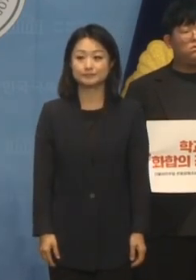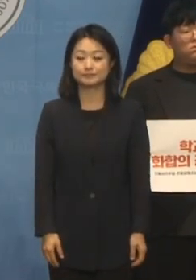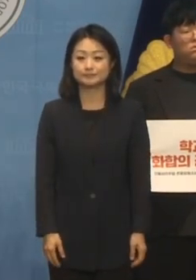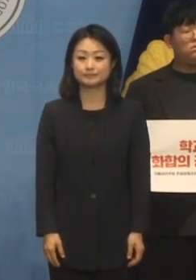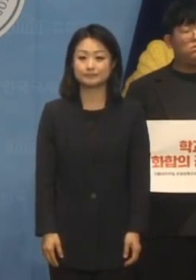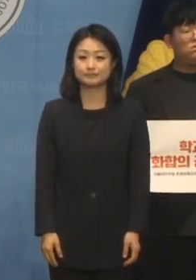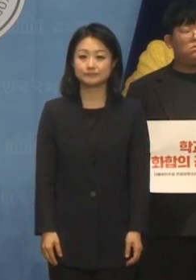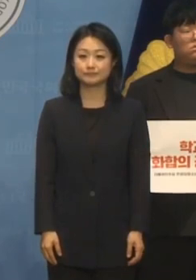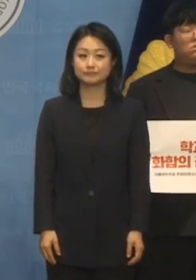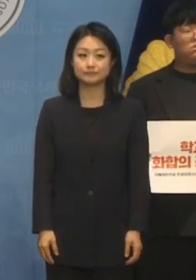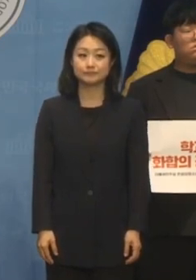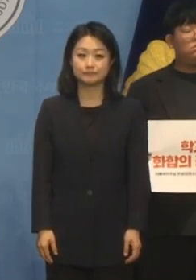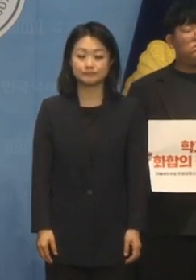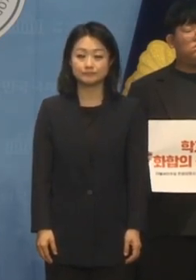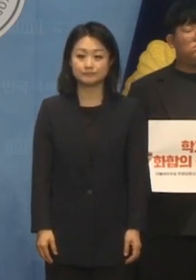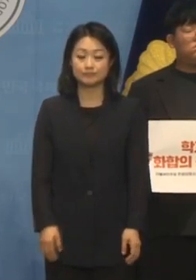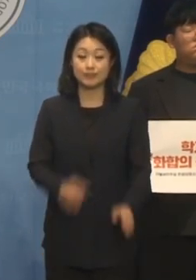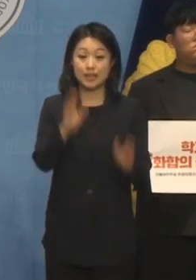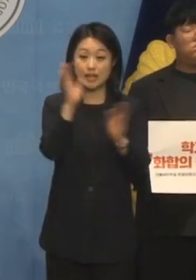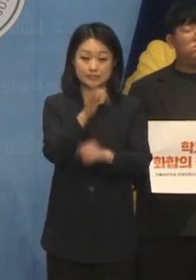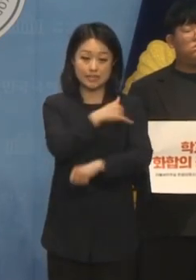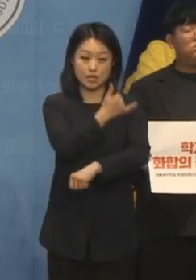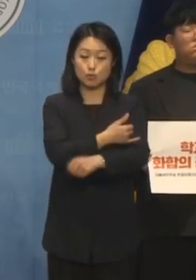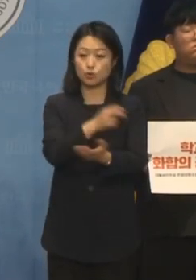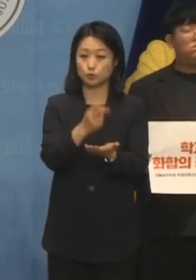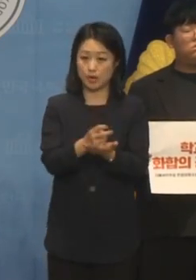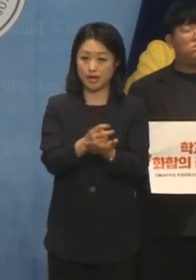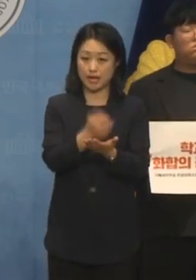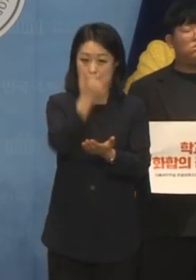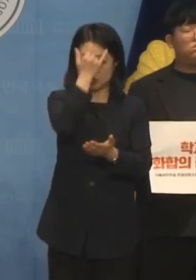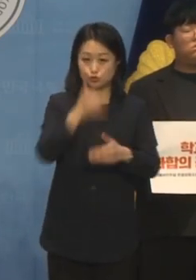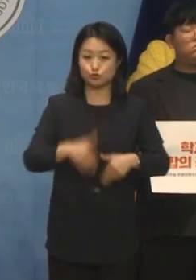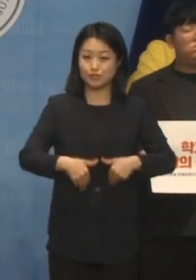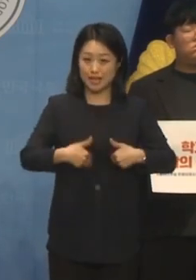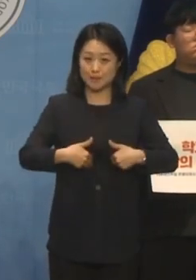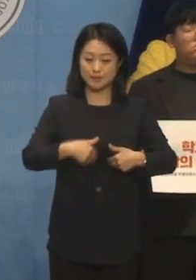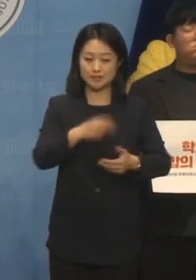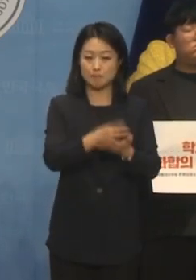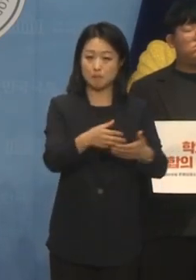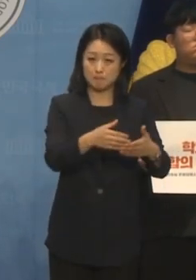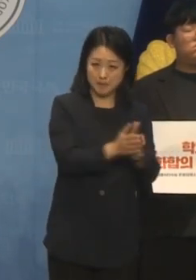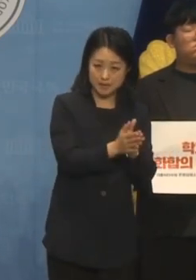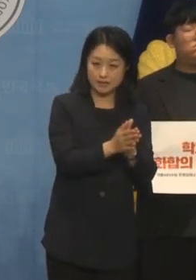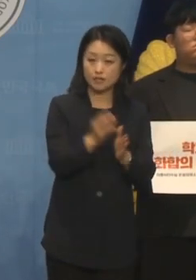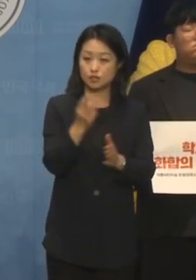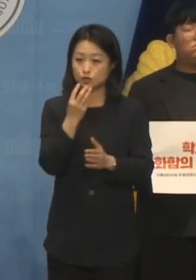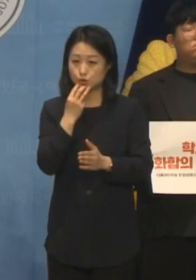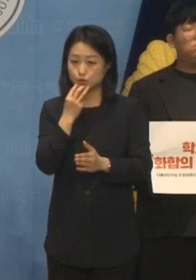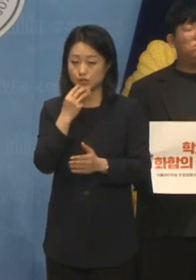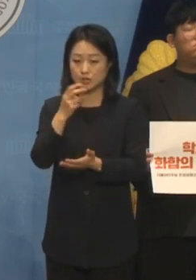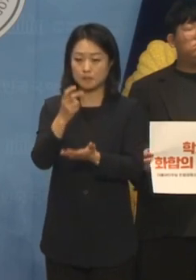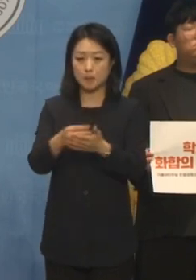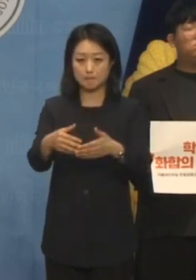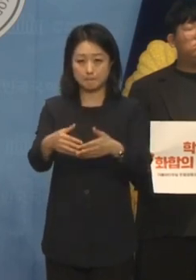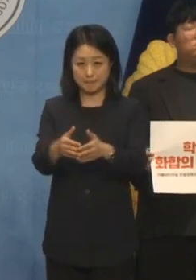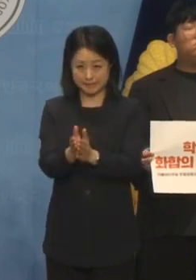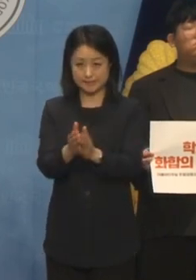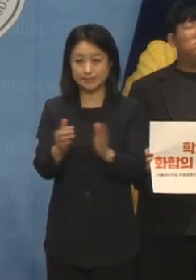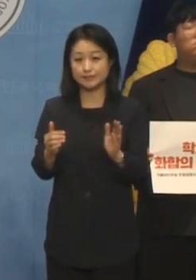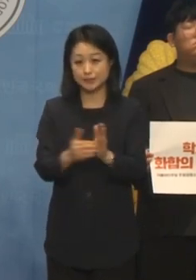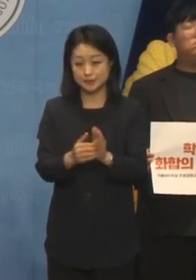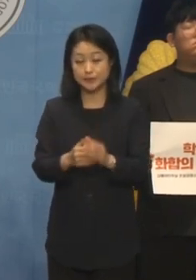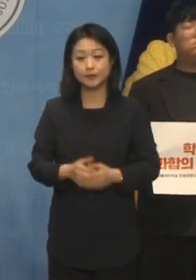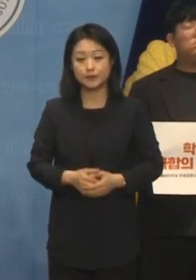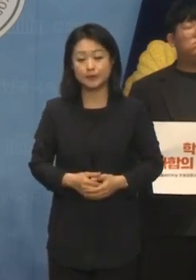네, 이제 이 학생인권 조례가 충남에 이어서 서울에서까지